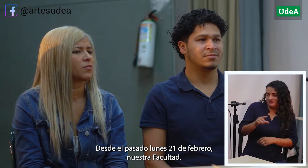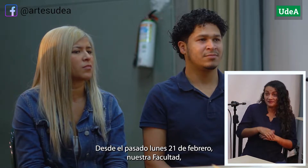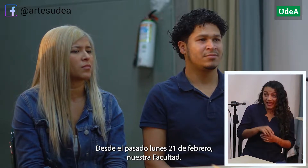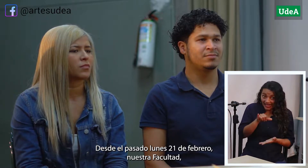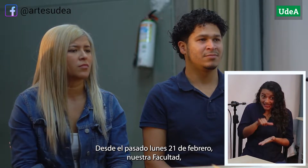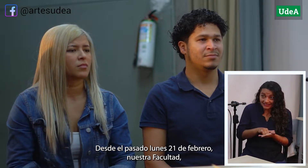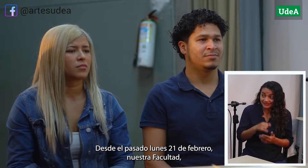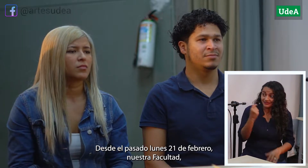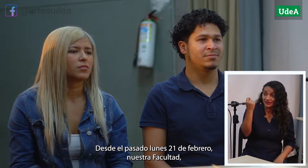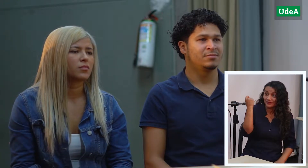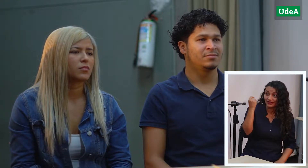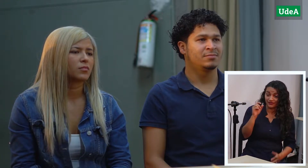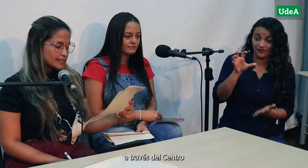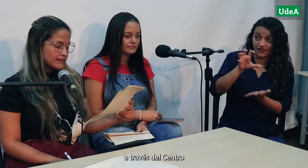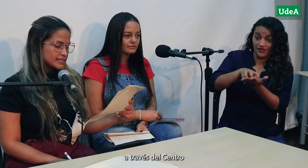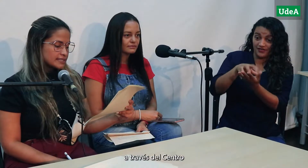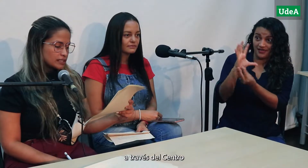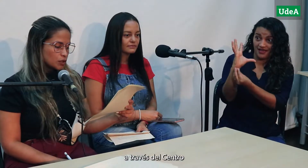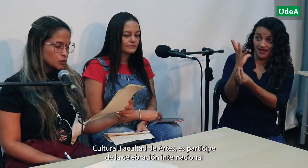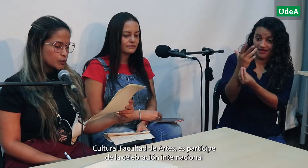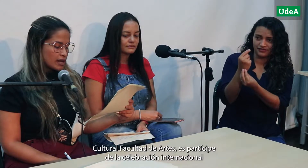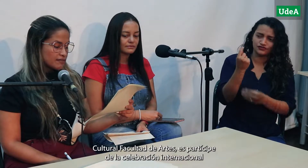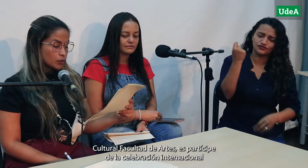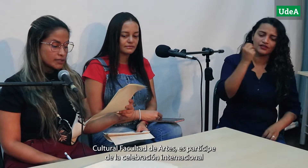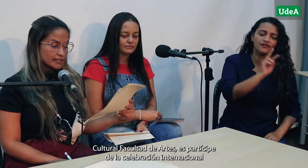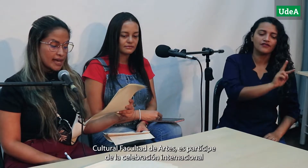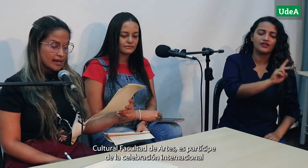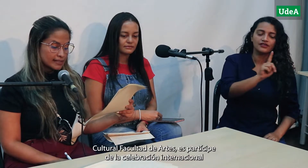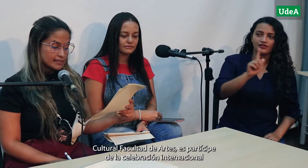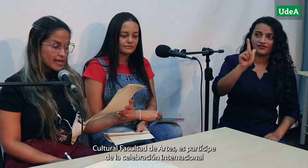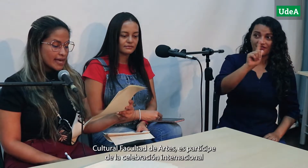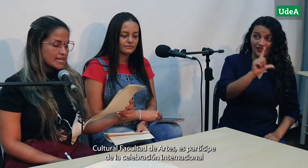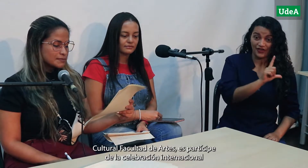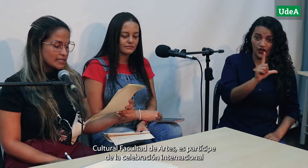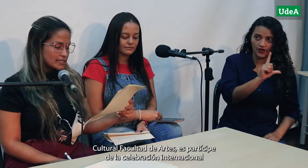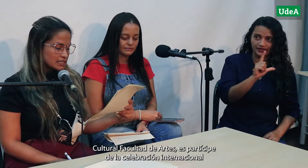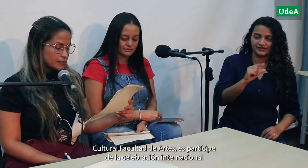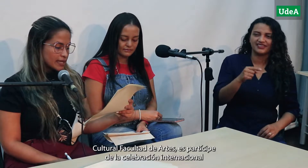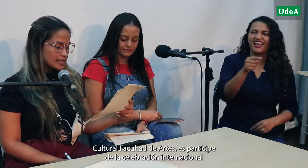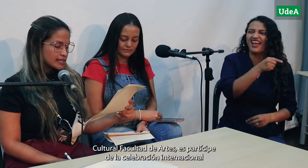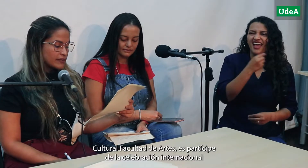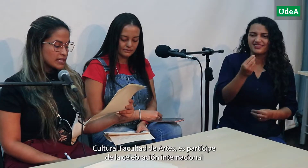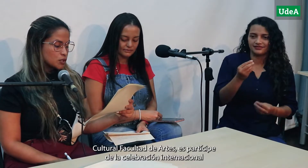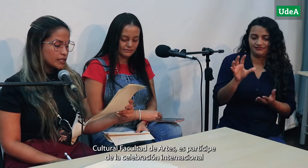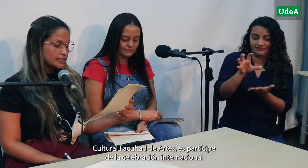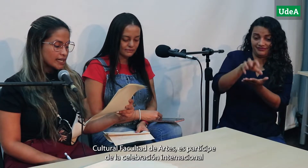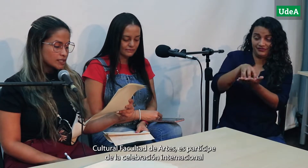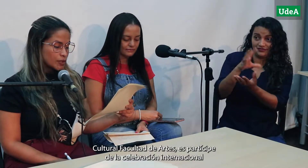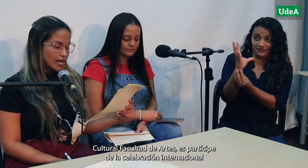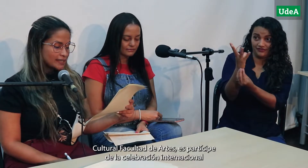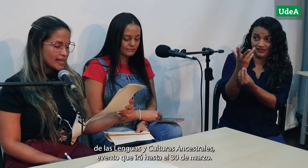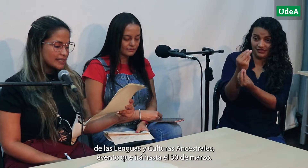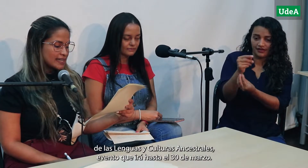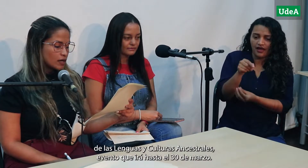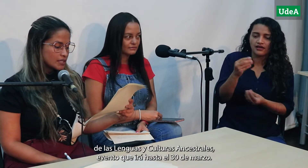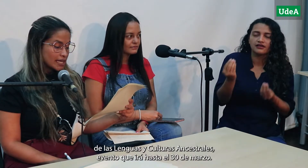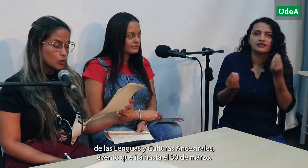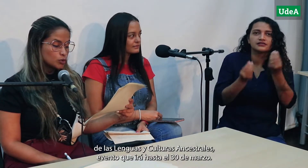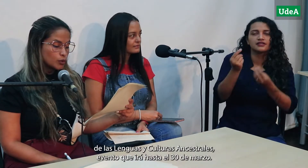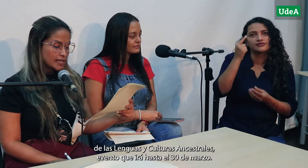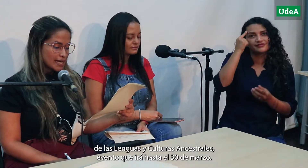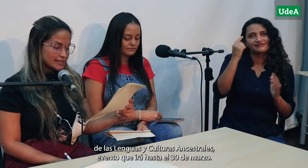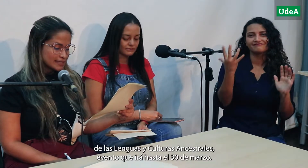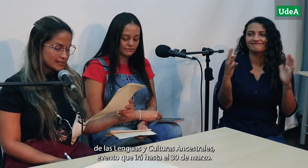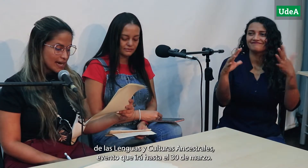de febrero, nuestra facultad, a través del Centro Cultural Facultad de Artes, es partícipe de la celebración internacional de las lenguas